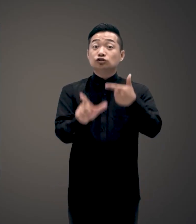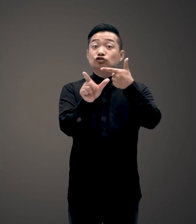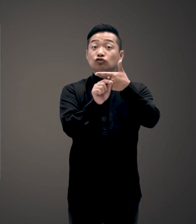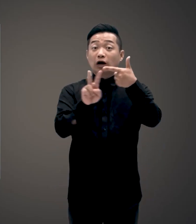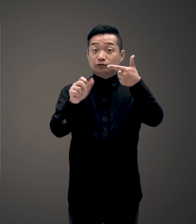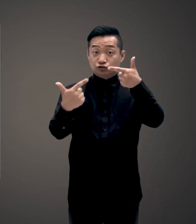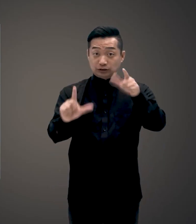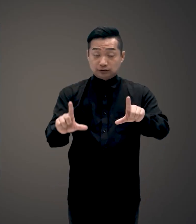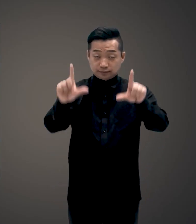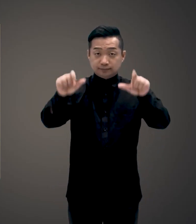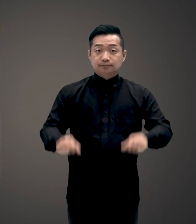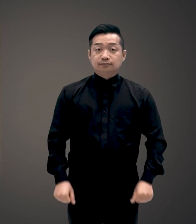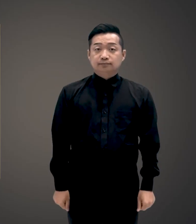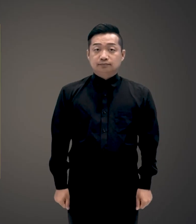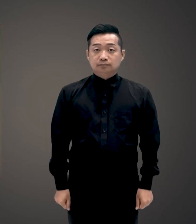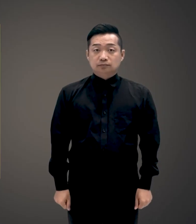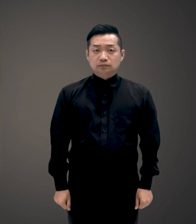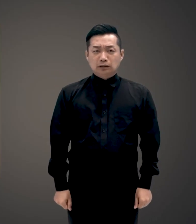6월 26일